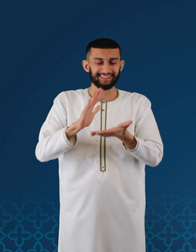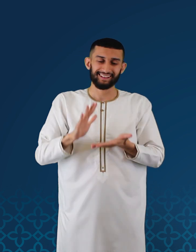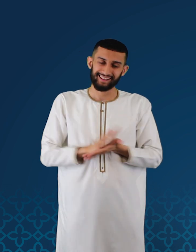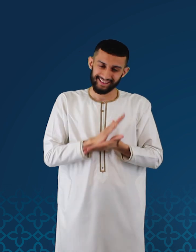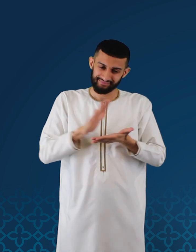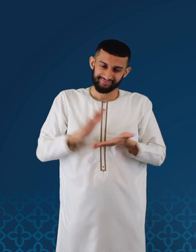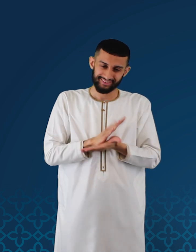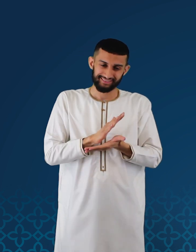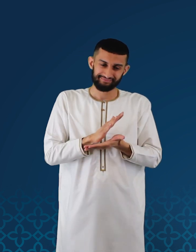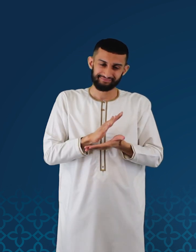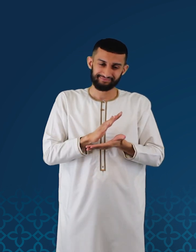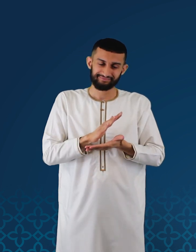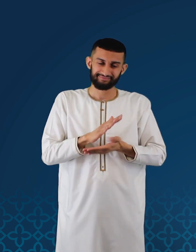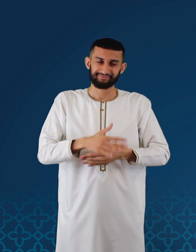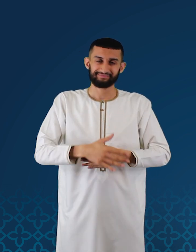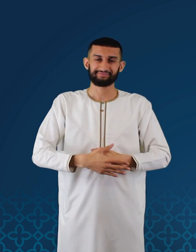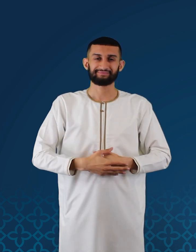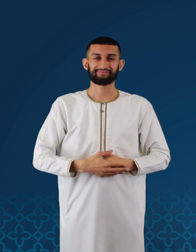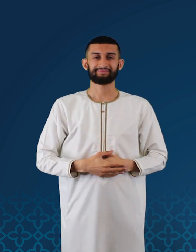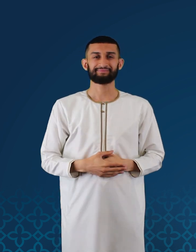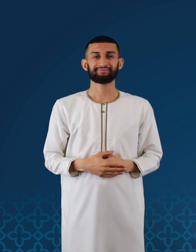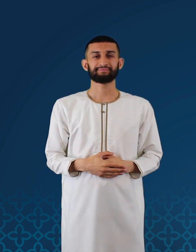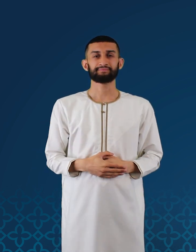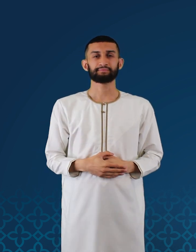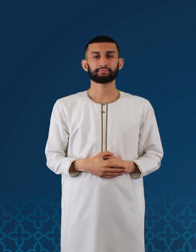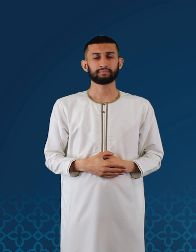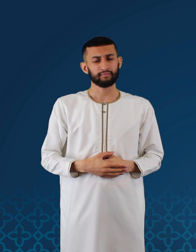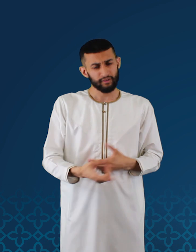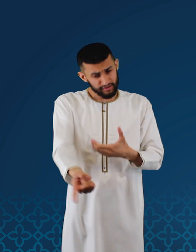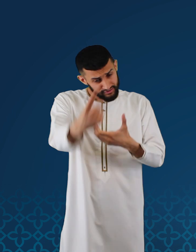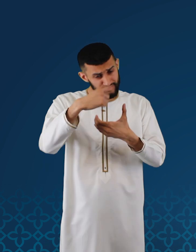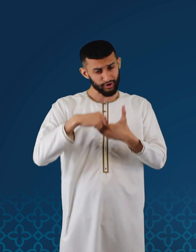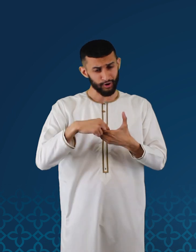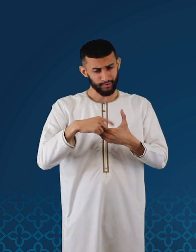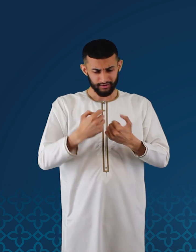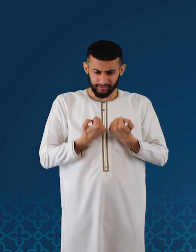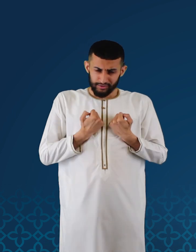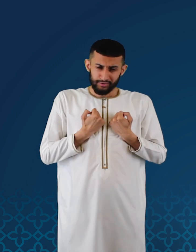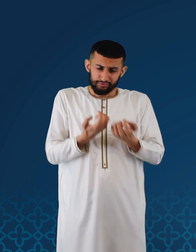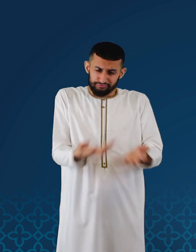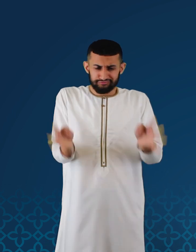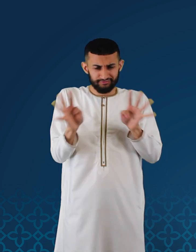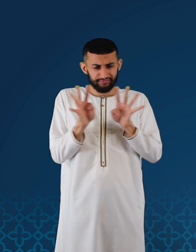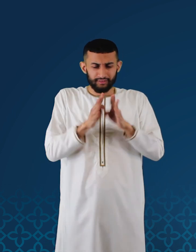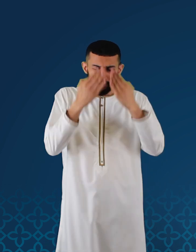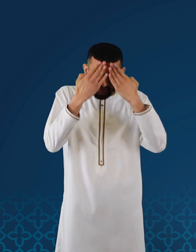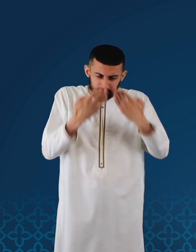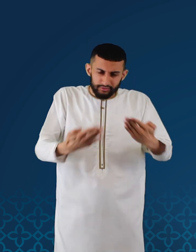مرضية فادخلي في عبادي وادخلي جنتي.